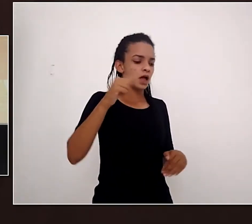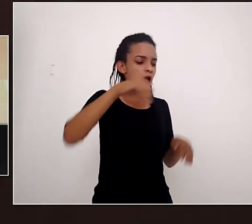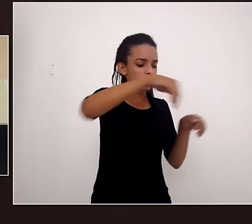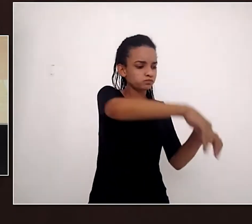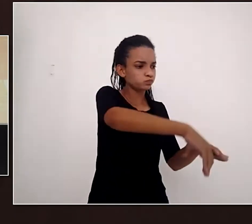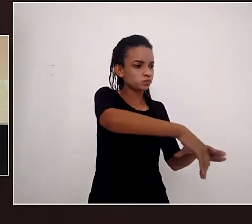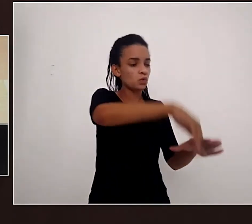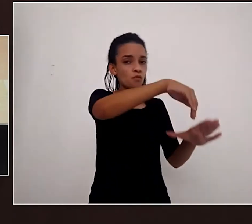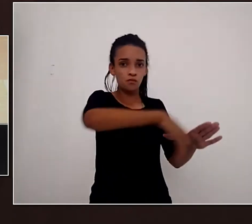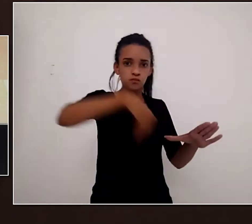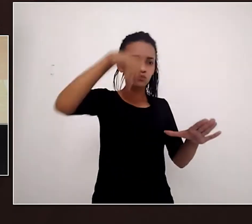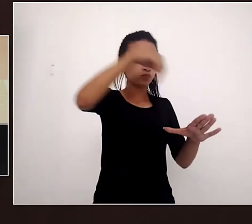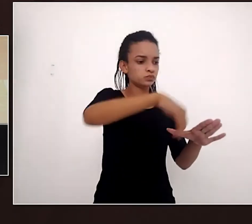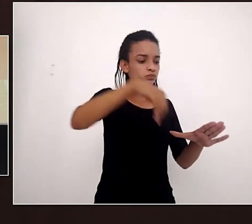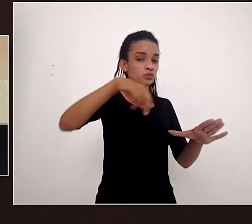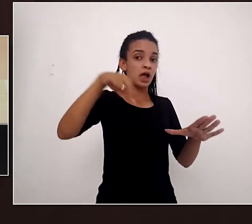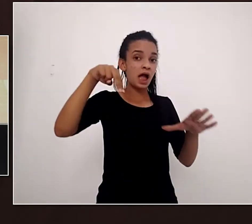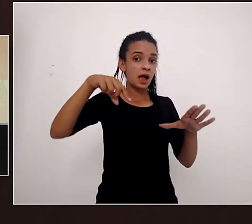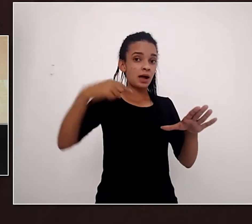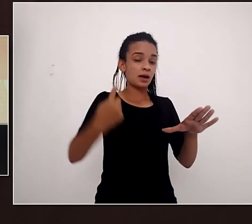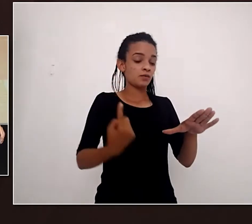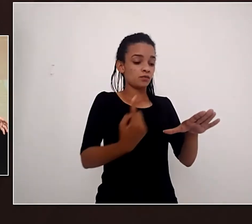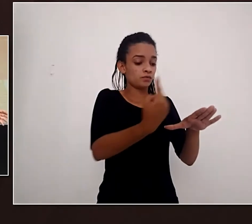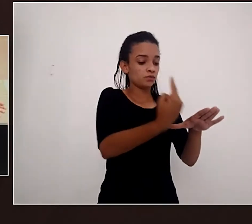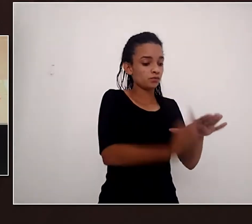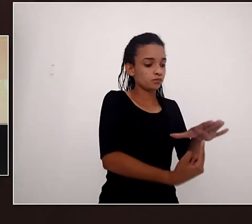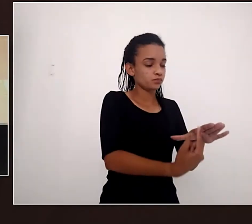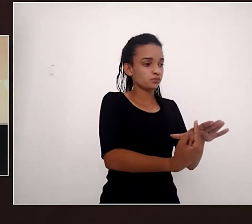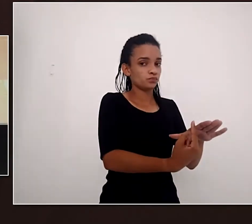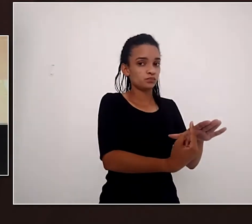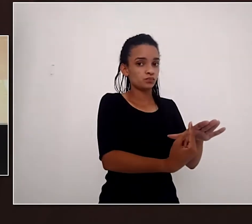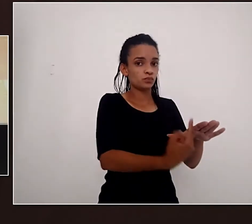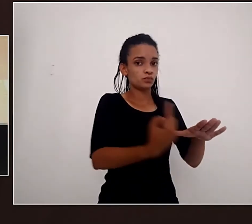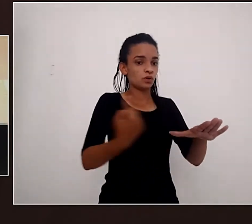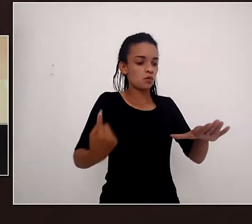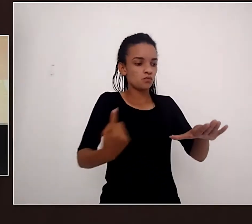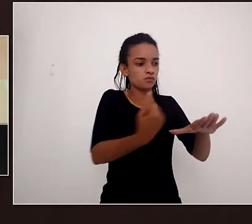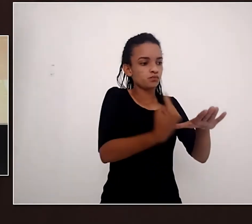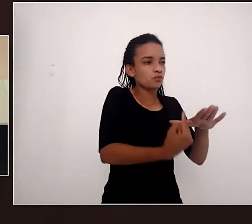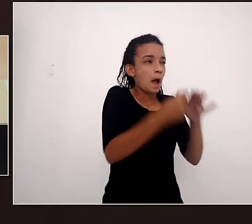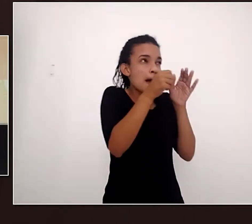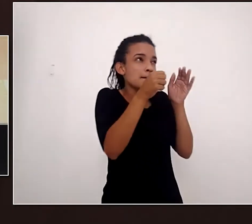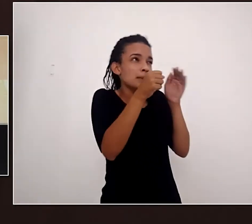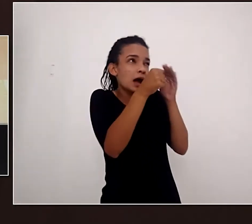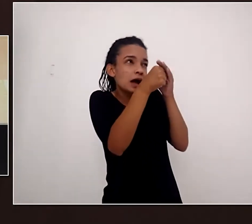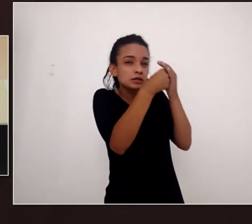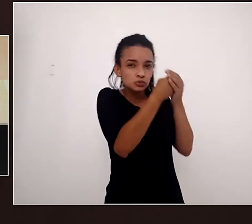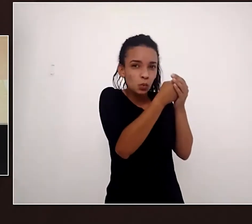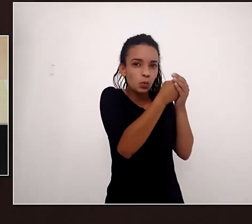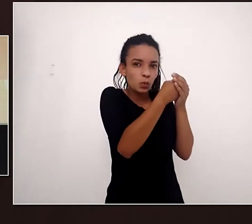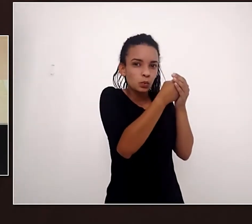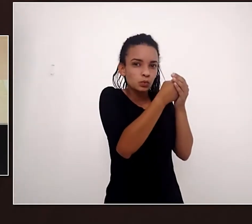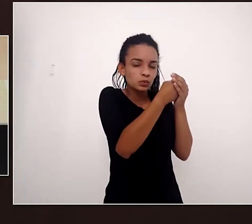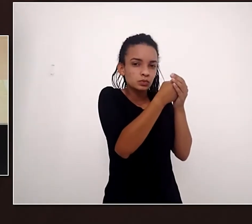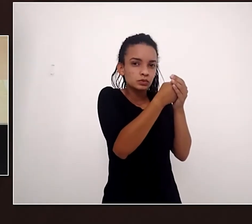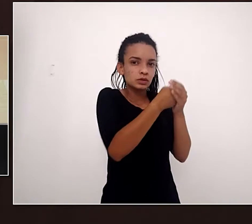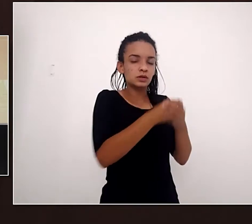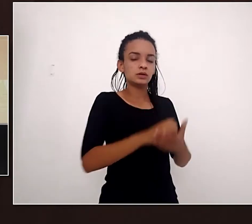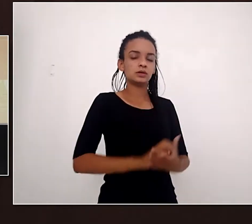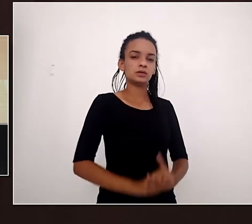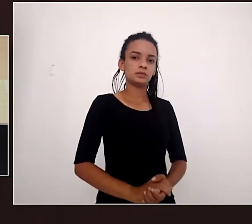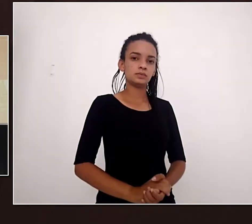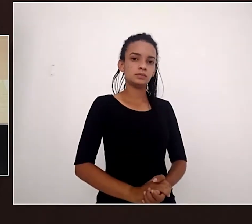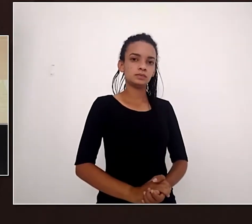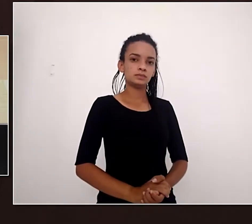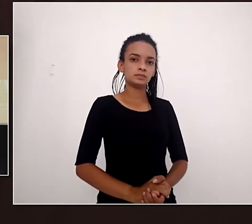ninguém passar, certo? Então eles cavaram trincheira quase que em volta de Jerusalém, os romanos, e assim é que tomaram, né,